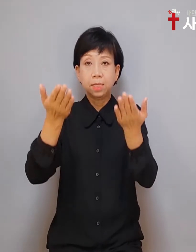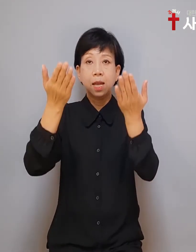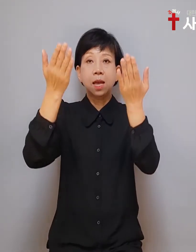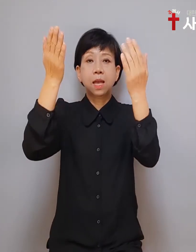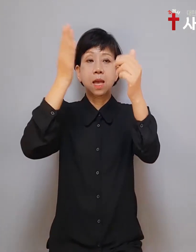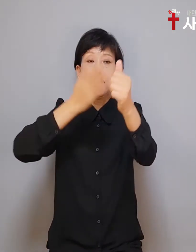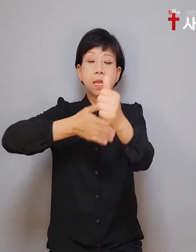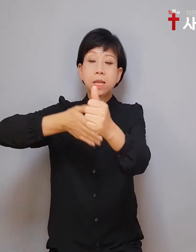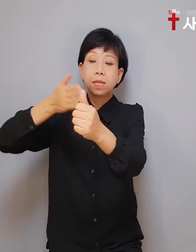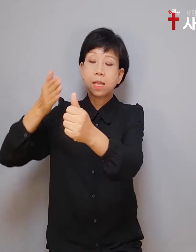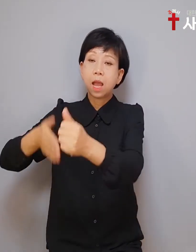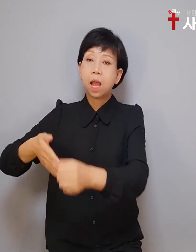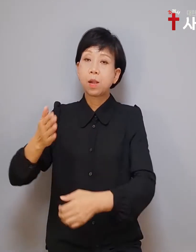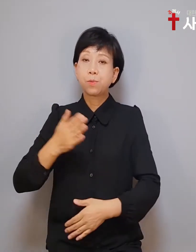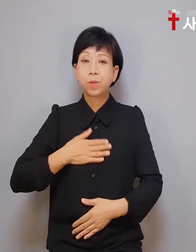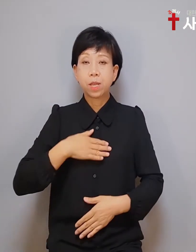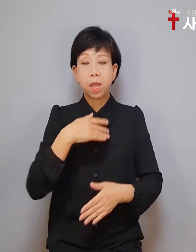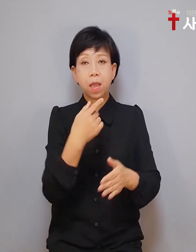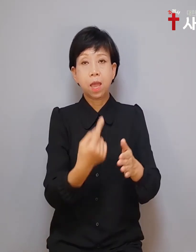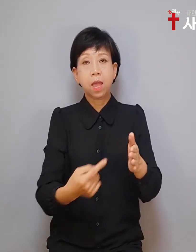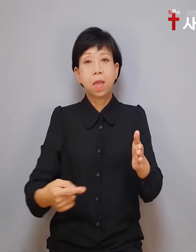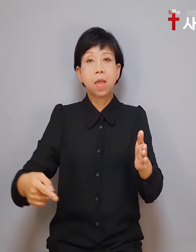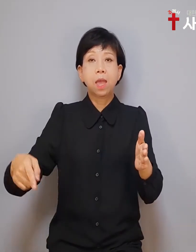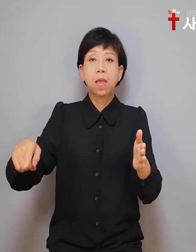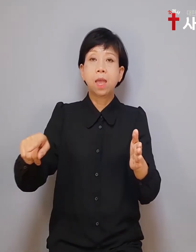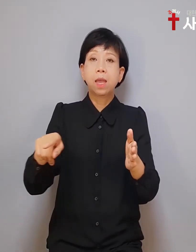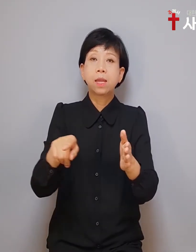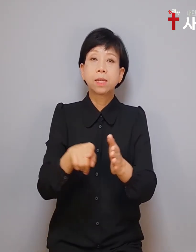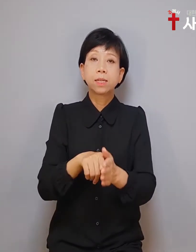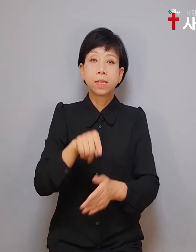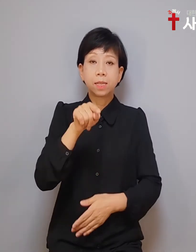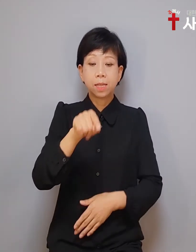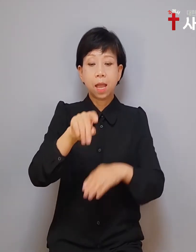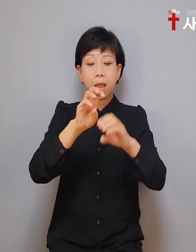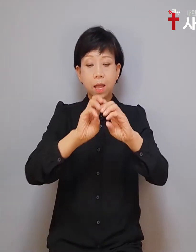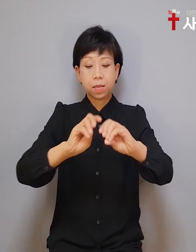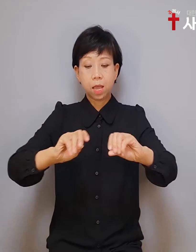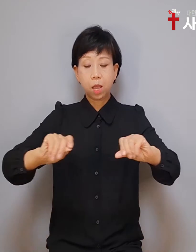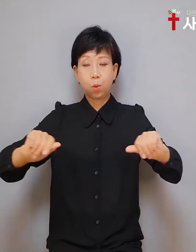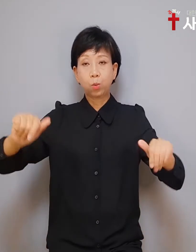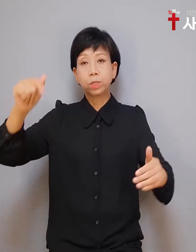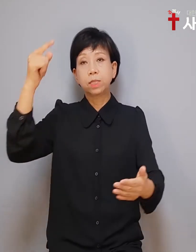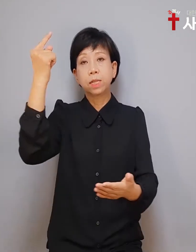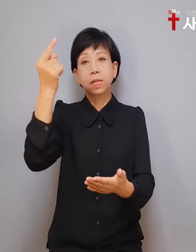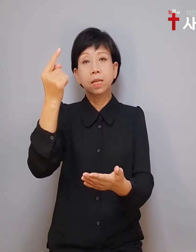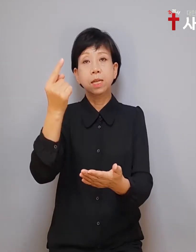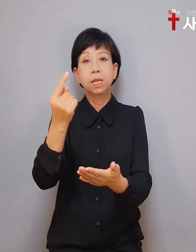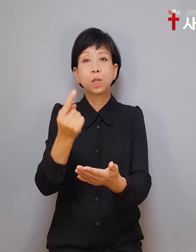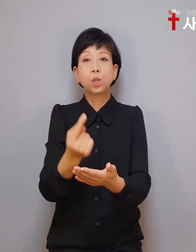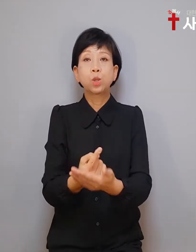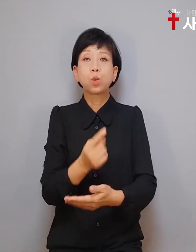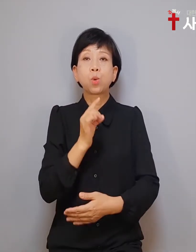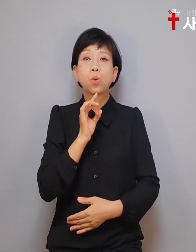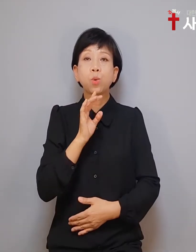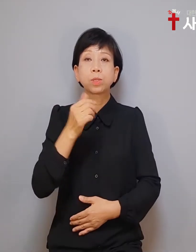감사드리세. 날 위해 이 땅에 오신